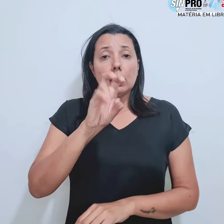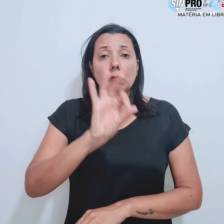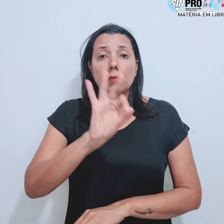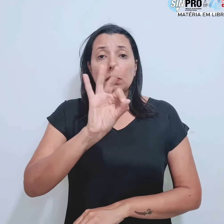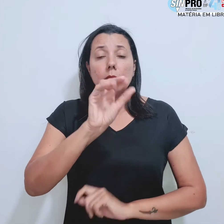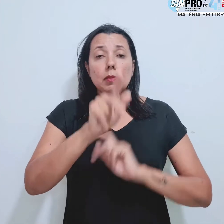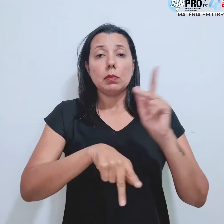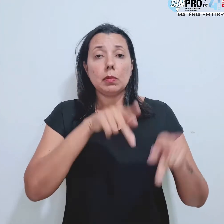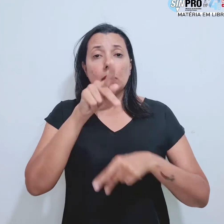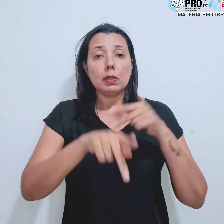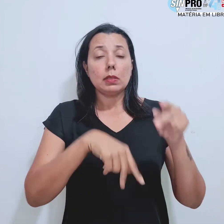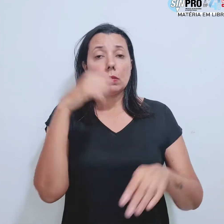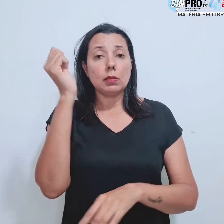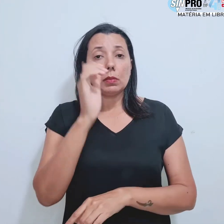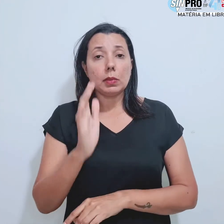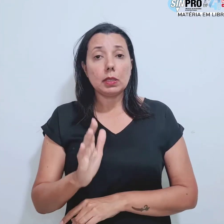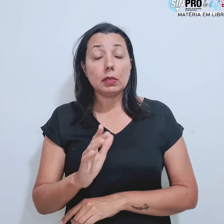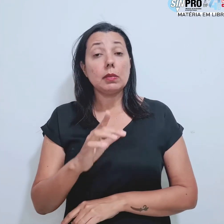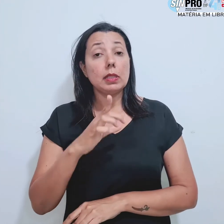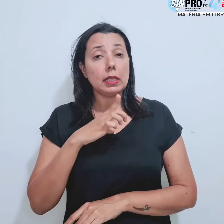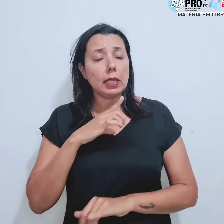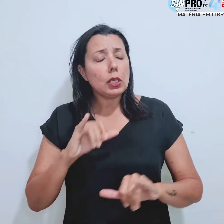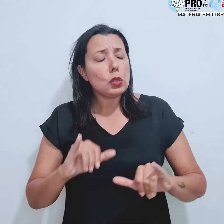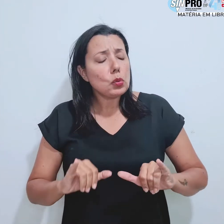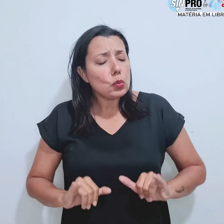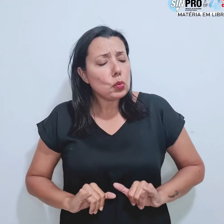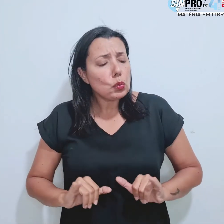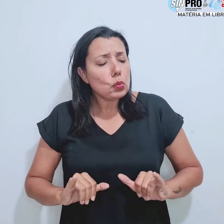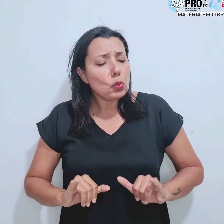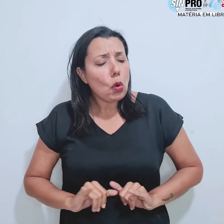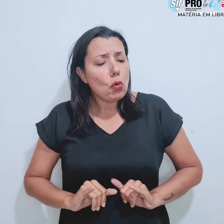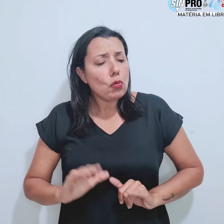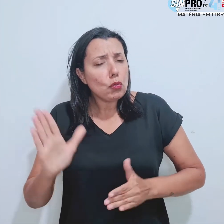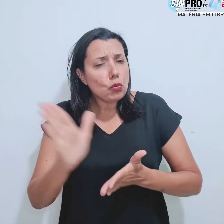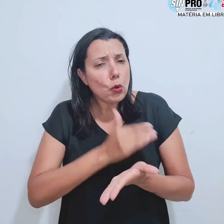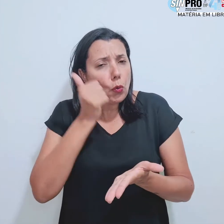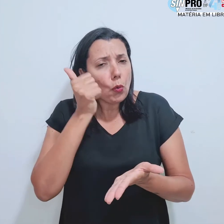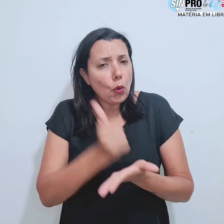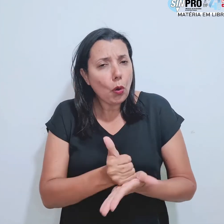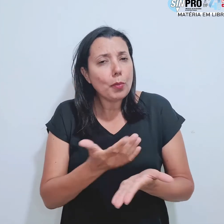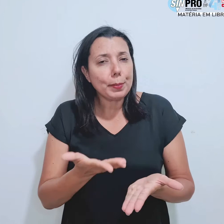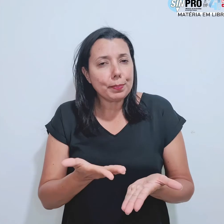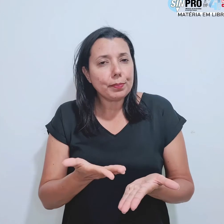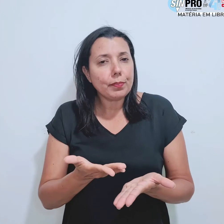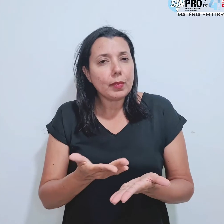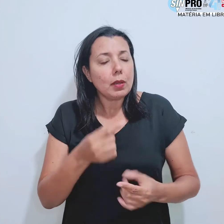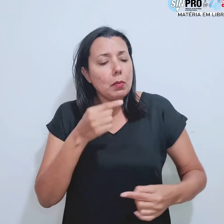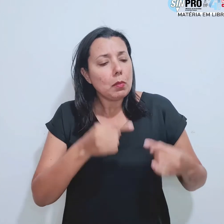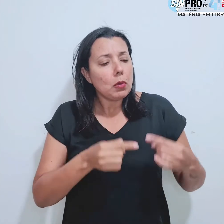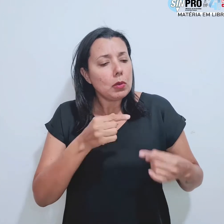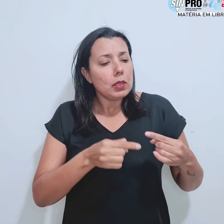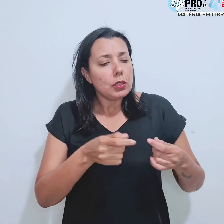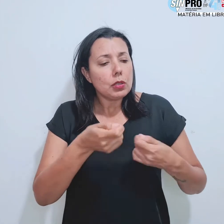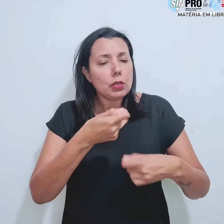da população brasileira e têm sofrido um golpe atrás do outro pela política